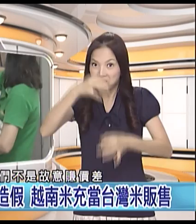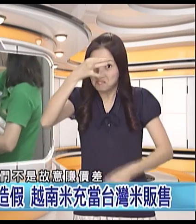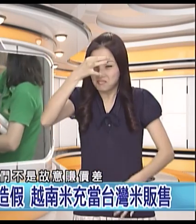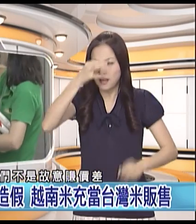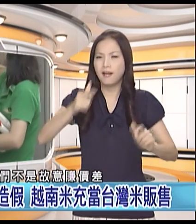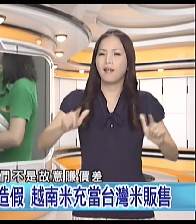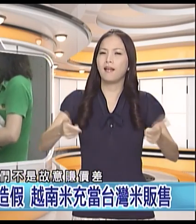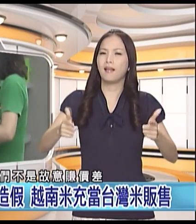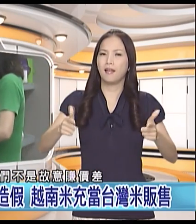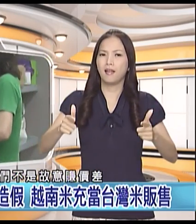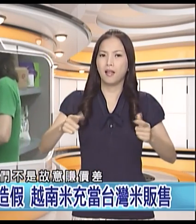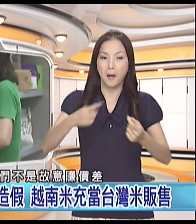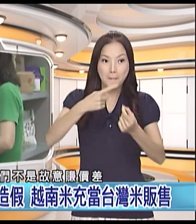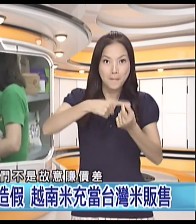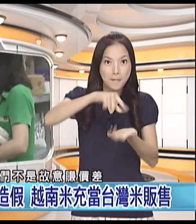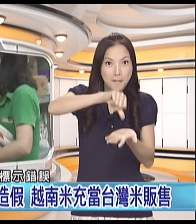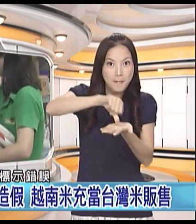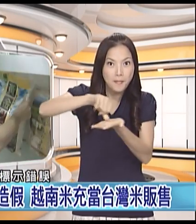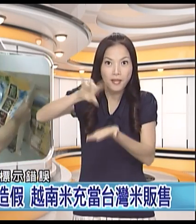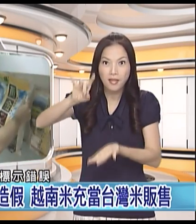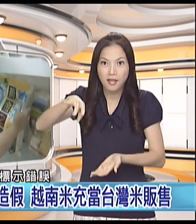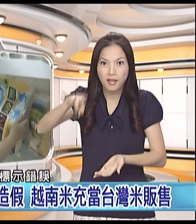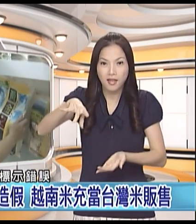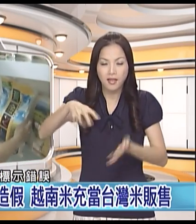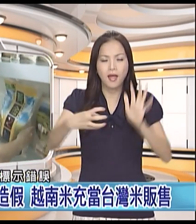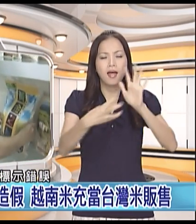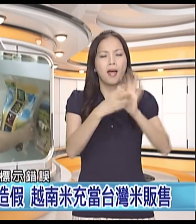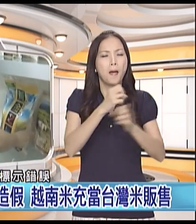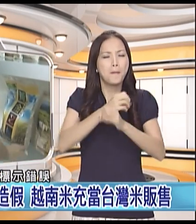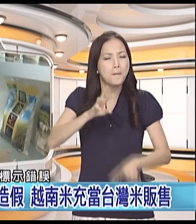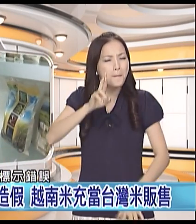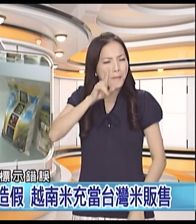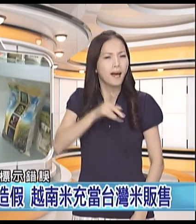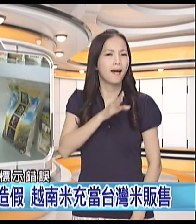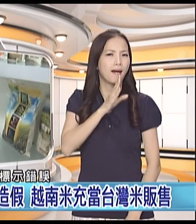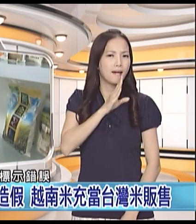是故意赚价差，而是产地标示错误。